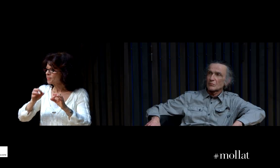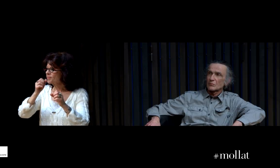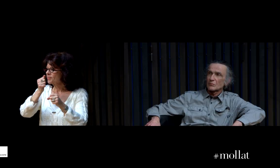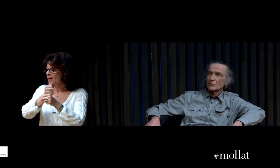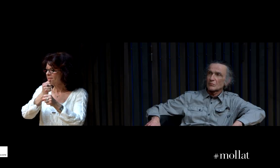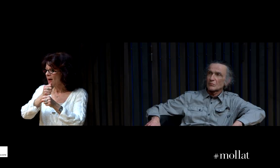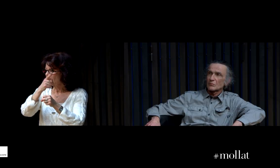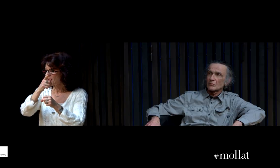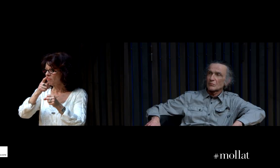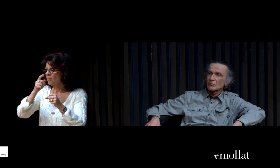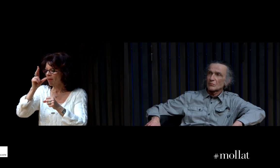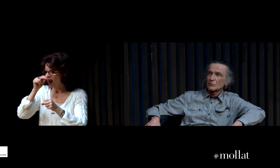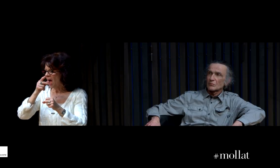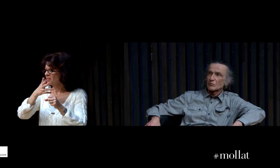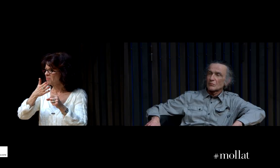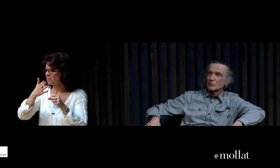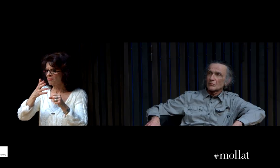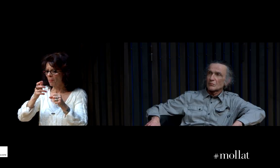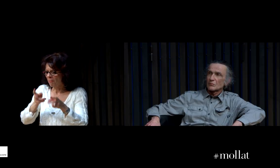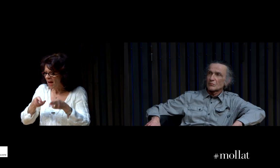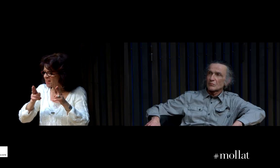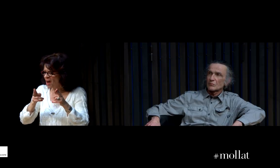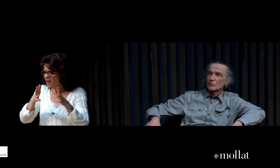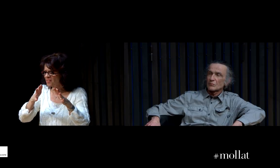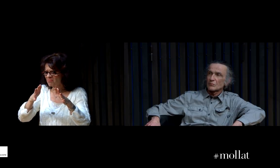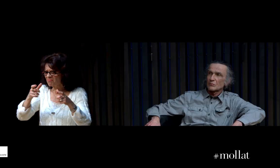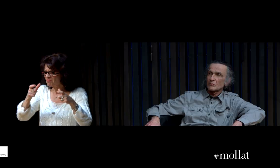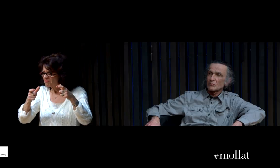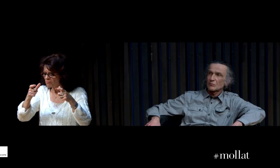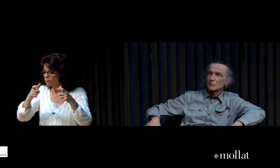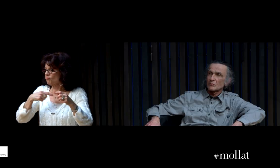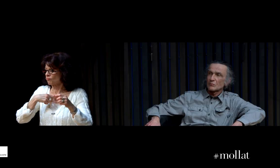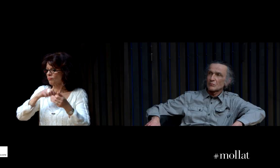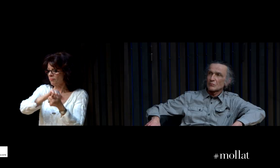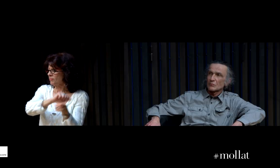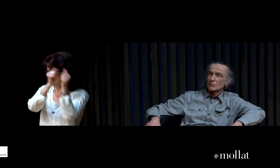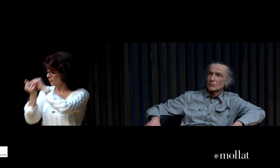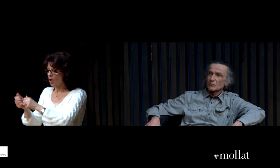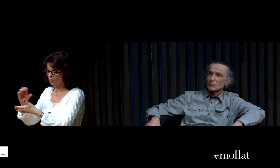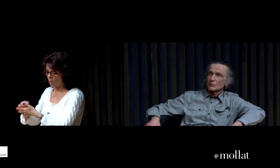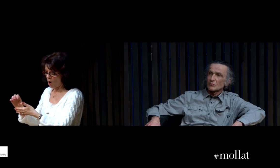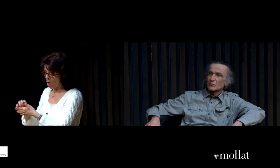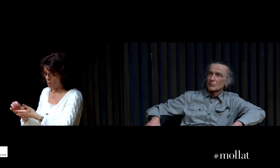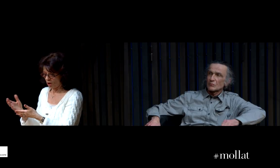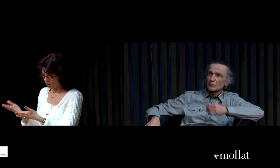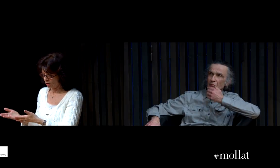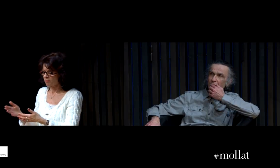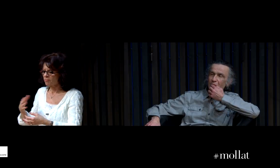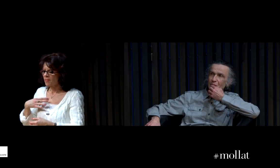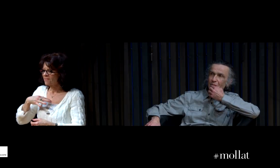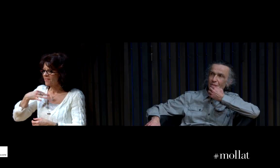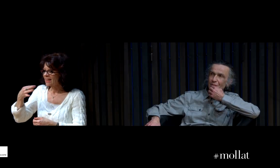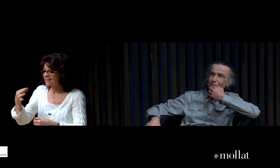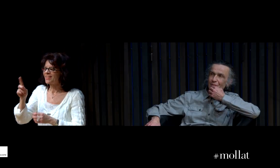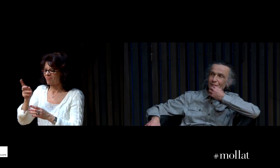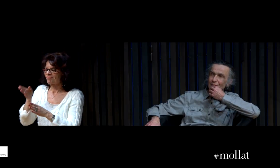oralistes. Et ensuite, sur Nantes, c'est vrai qu'il y a eu une période de déclin un peu sur